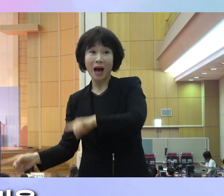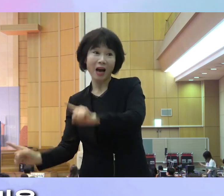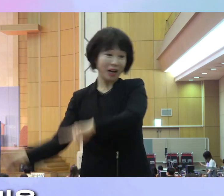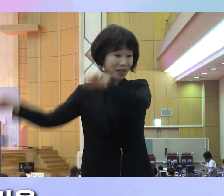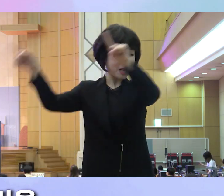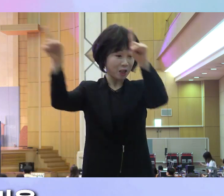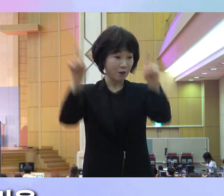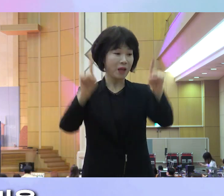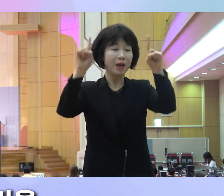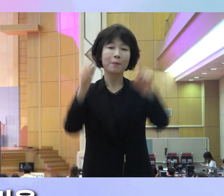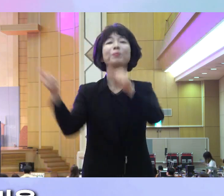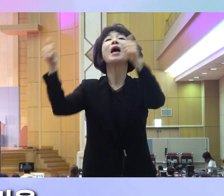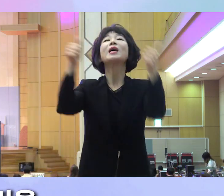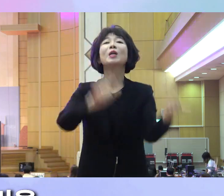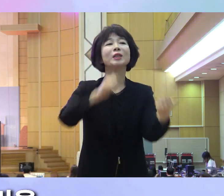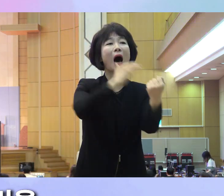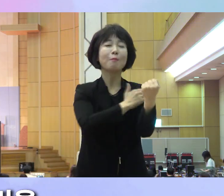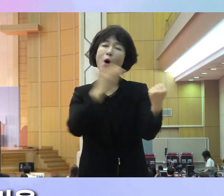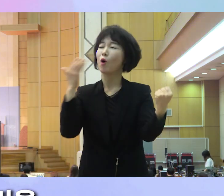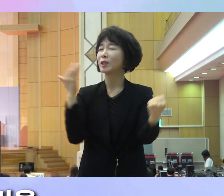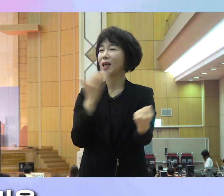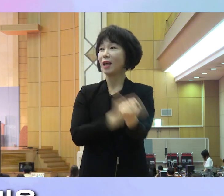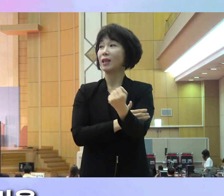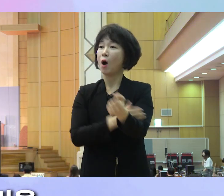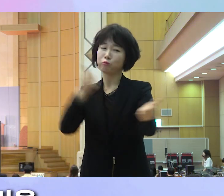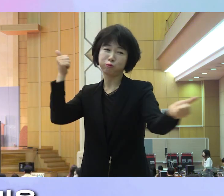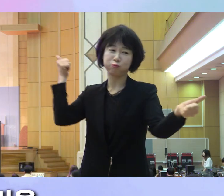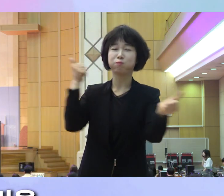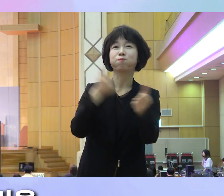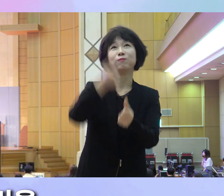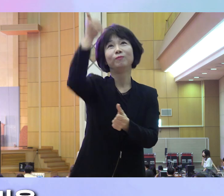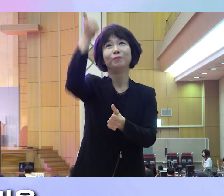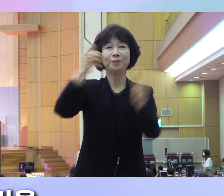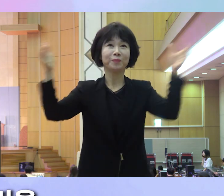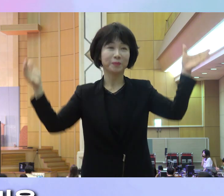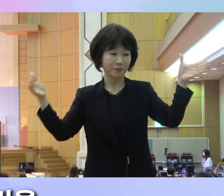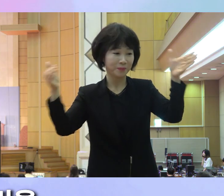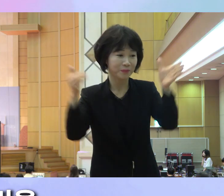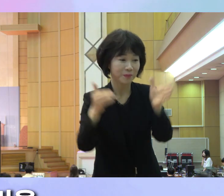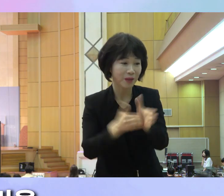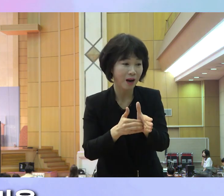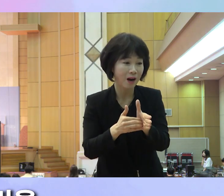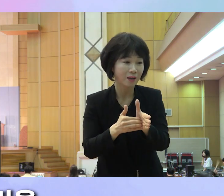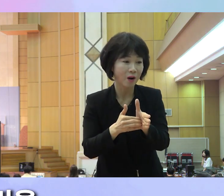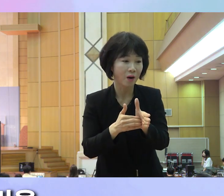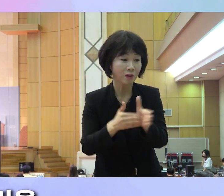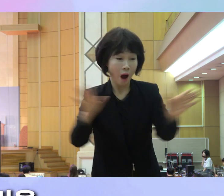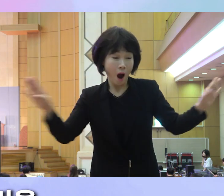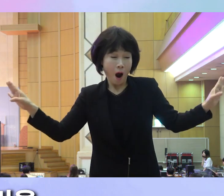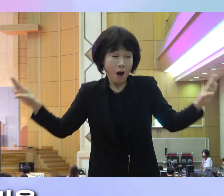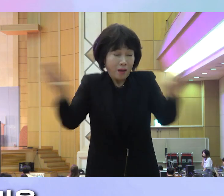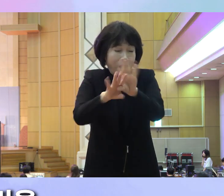살아나셨네, 살아나셨네, 사망 권세 이기셨네.